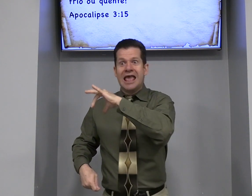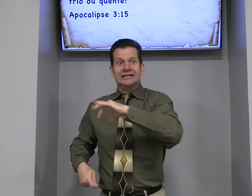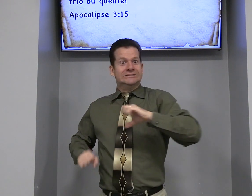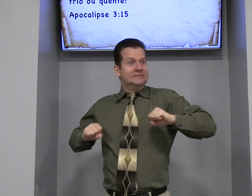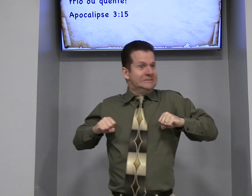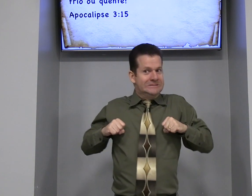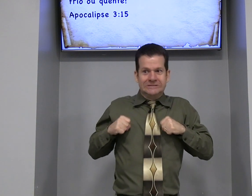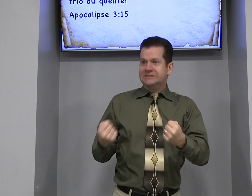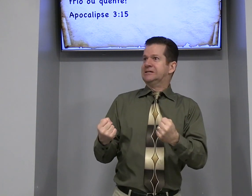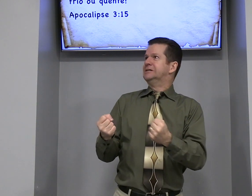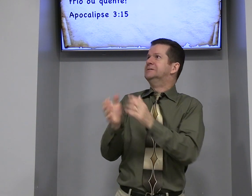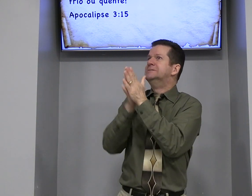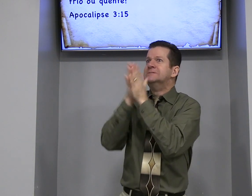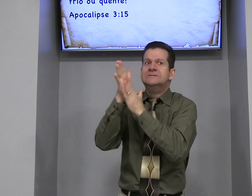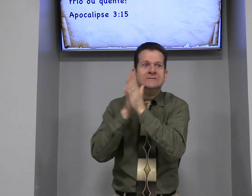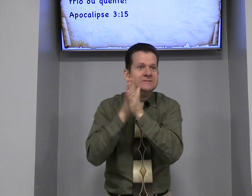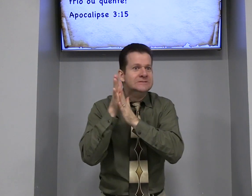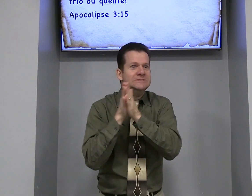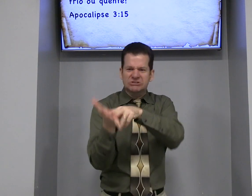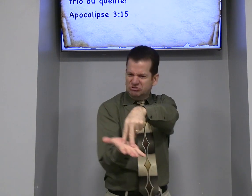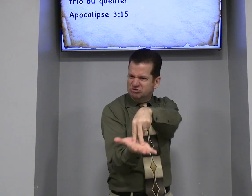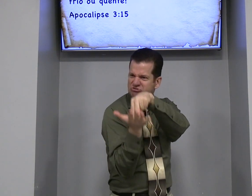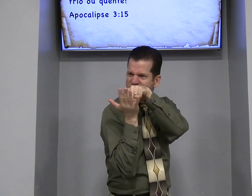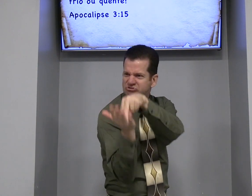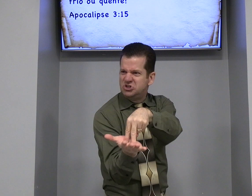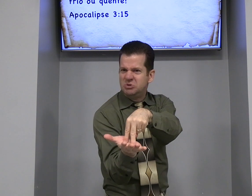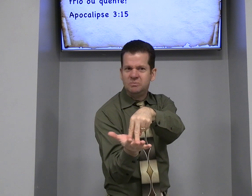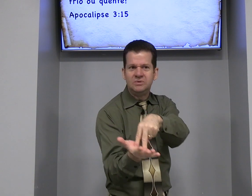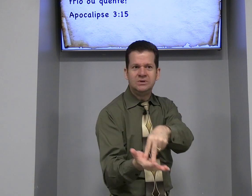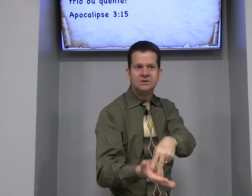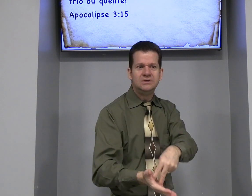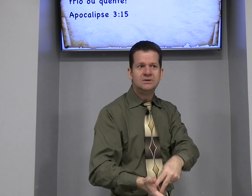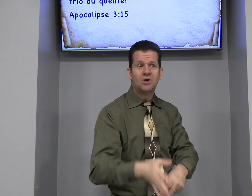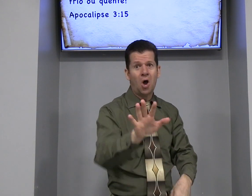você escolhe às vezes ir para a igreja, às vezes faltar? Você precisa ser firme.